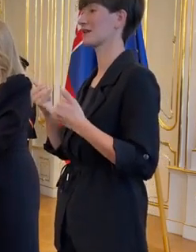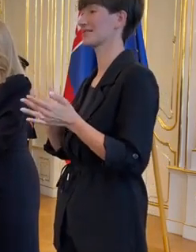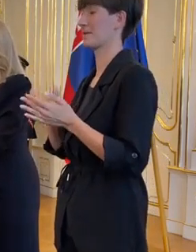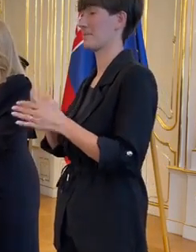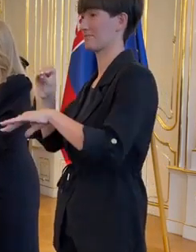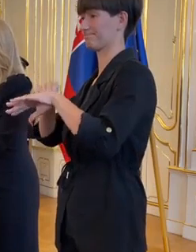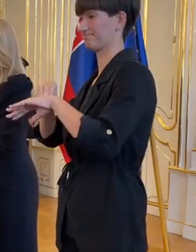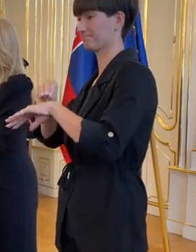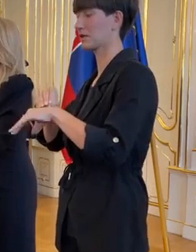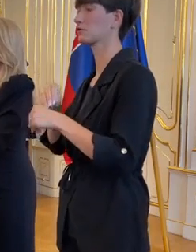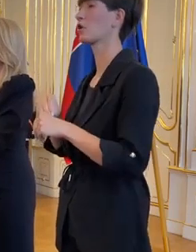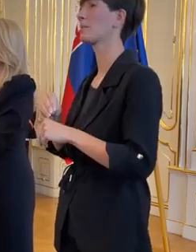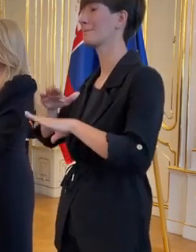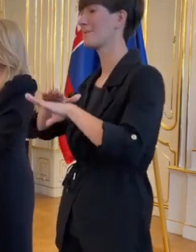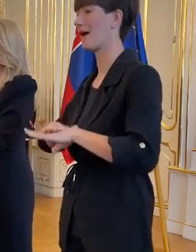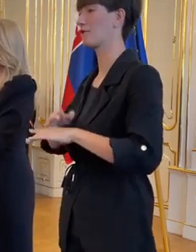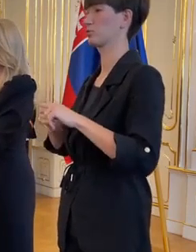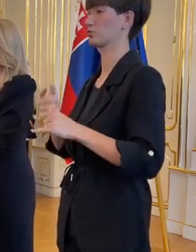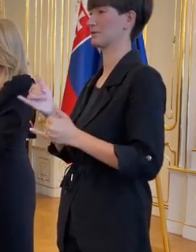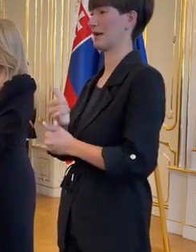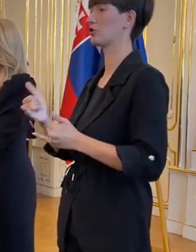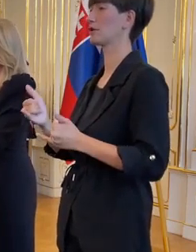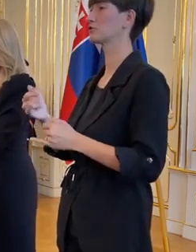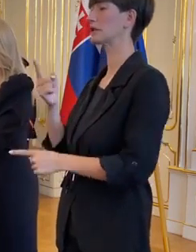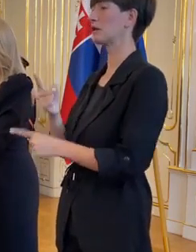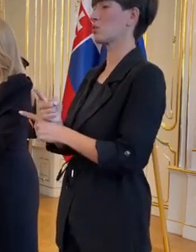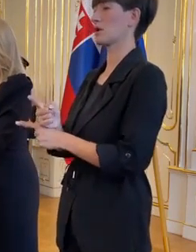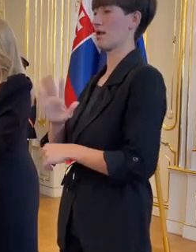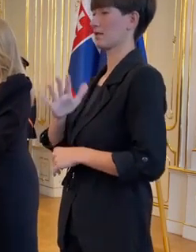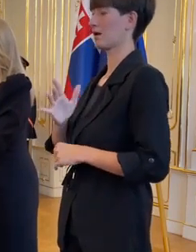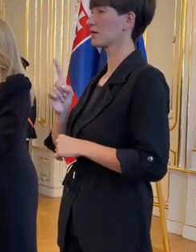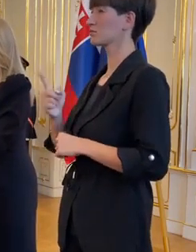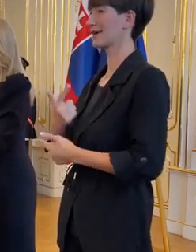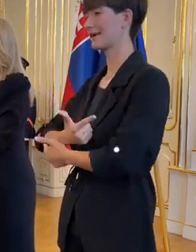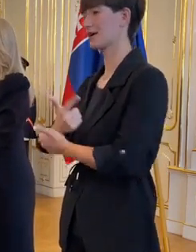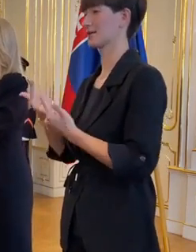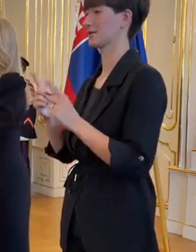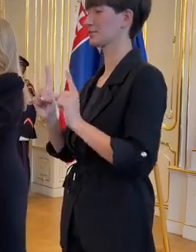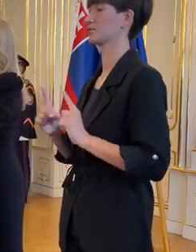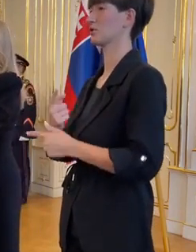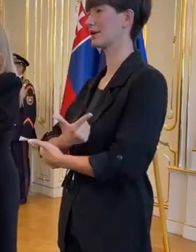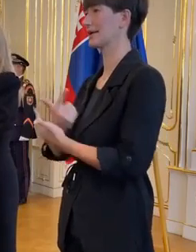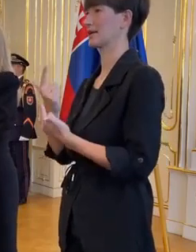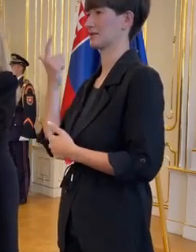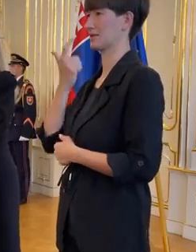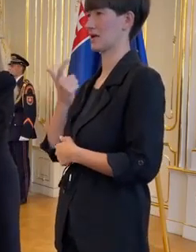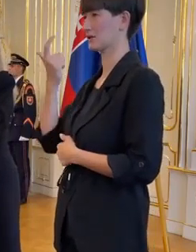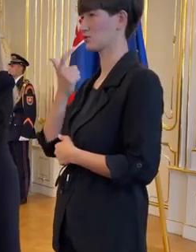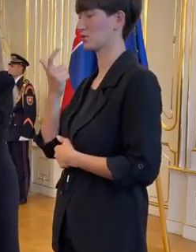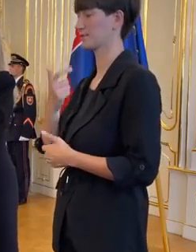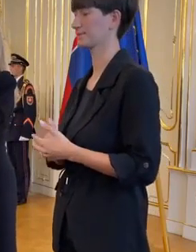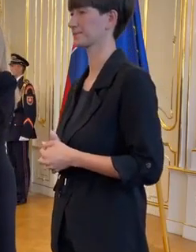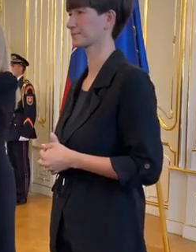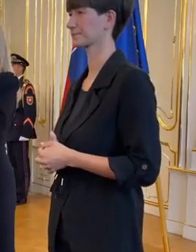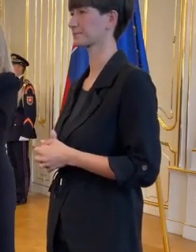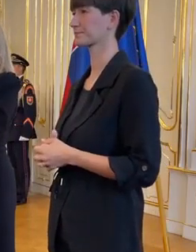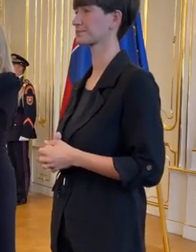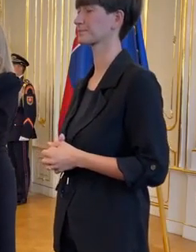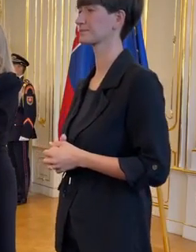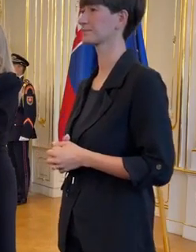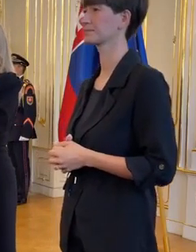právo a spravodlivosť nie sú hodnotovo neutrálne a že služba spravodlivosti si vyžaduje jasné postoje a odvahu